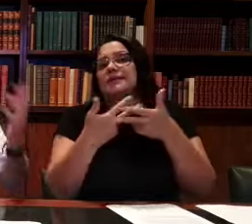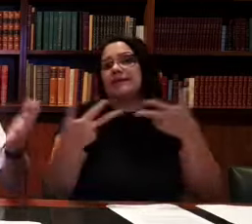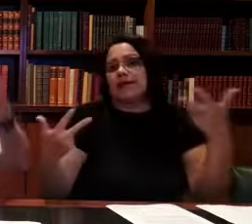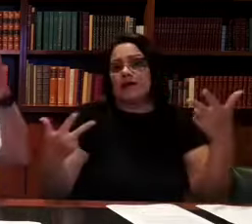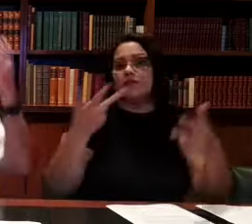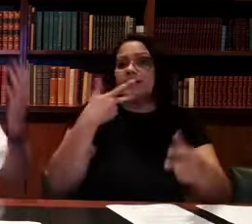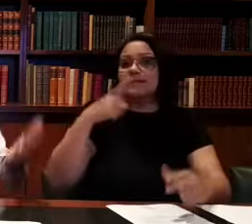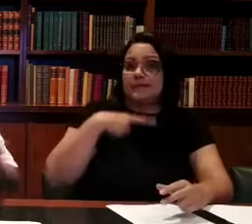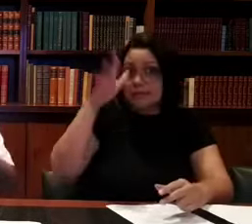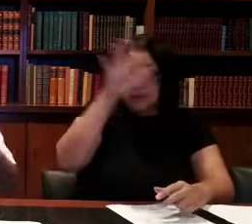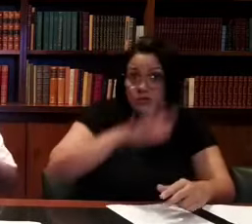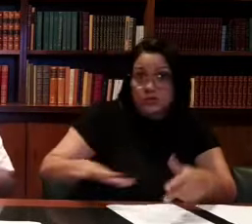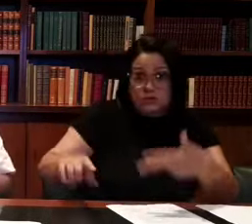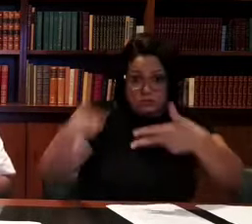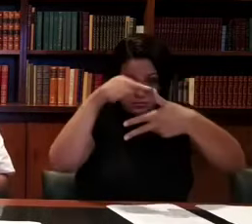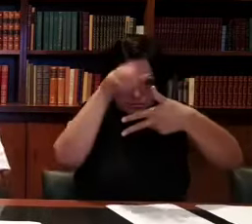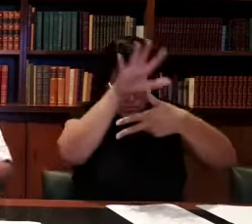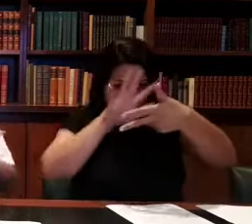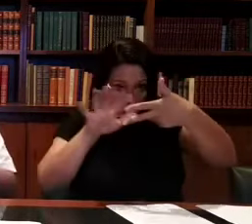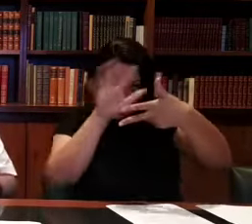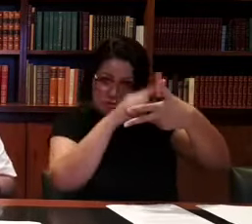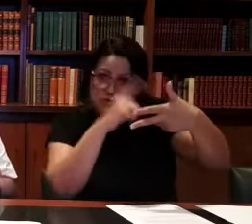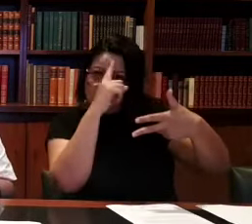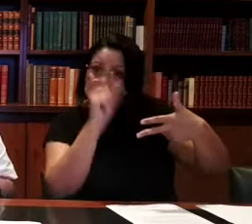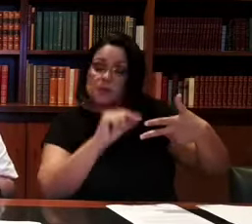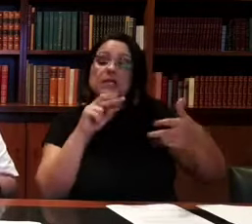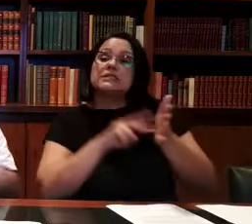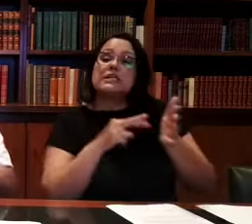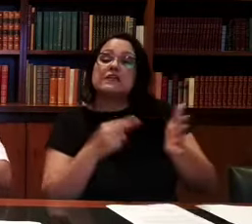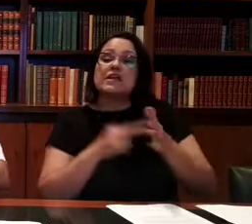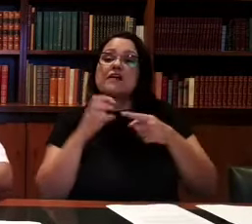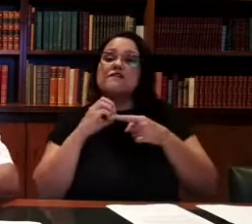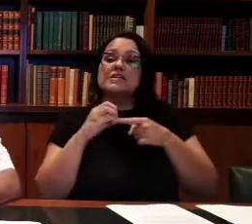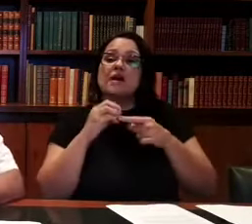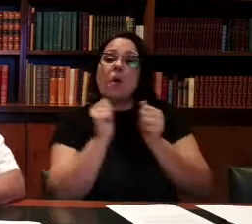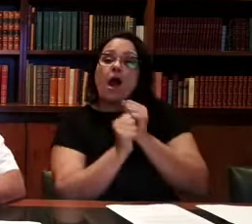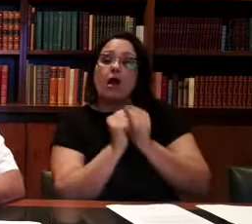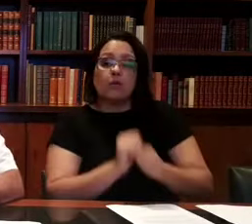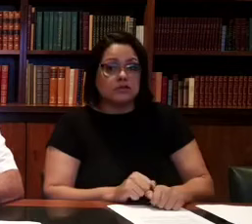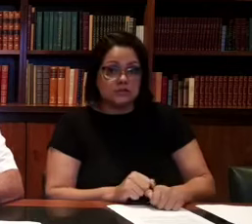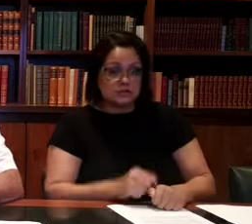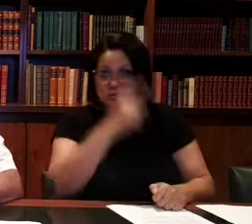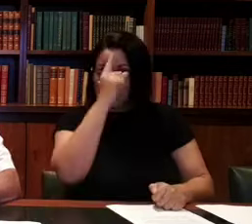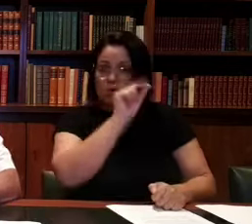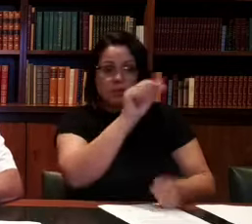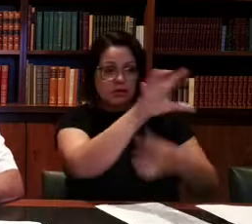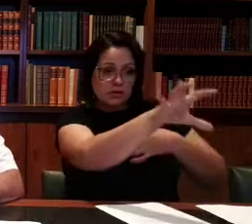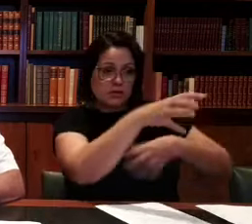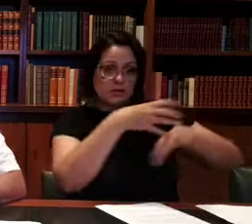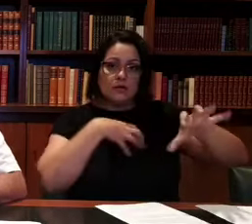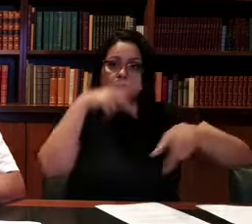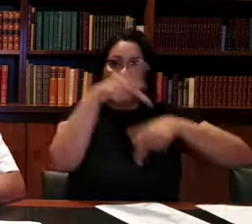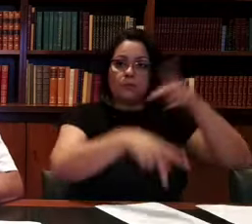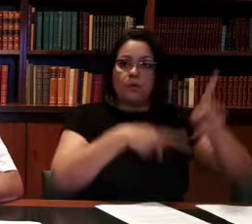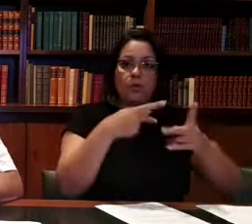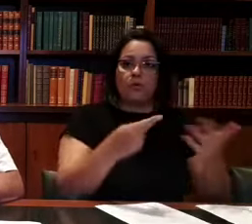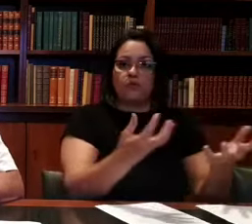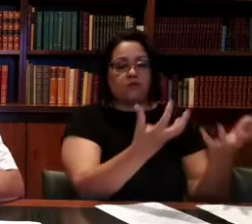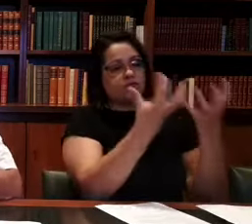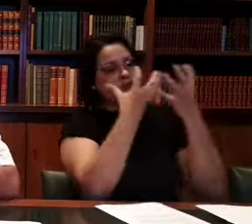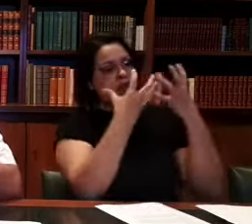no nas células os poderes aqui em Brasília que não sabe o que é feijão com arroz não sabe o que é sentir o povo né sentir o bafo do Povo na